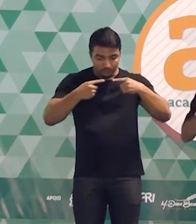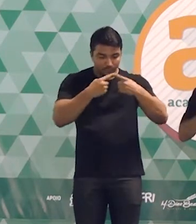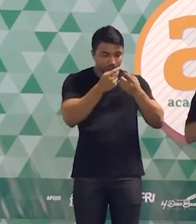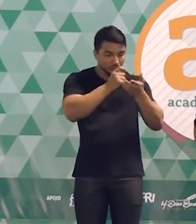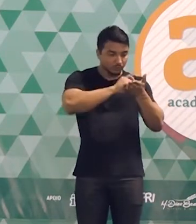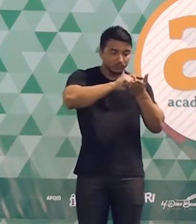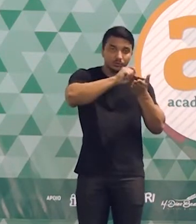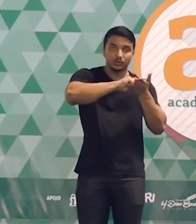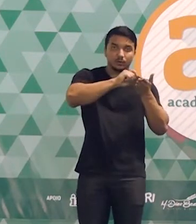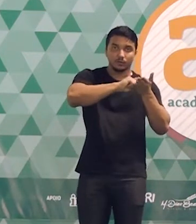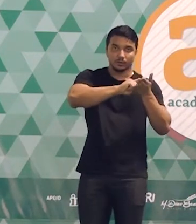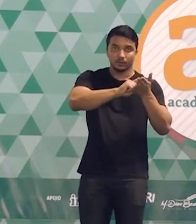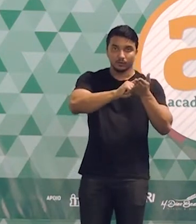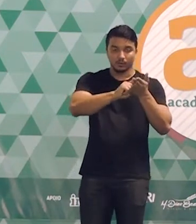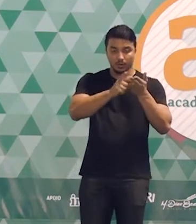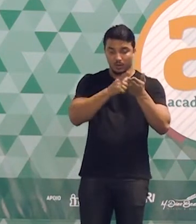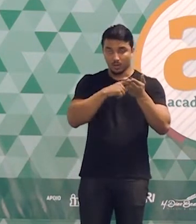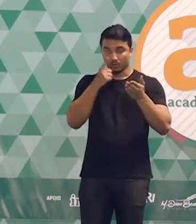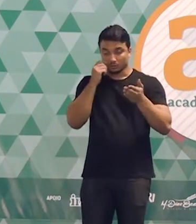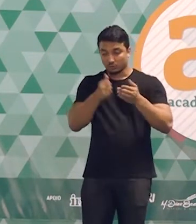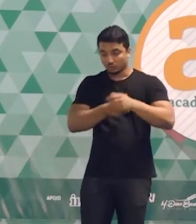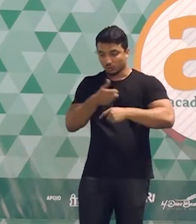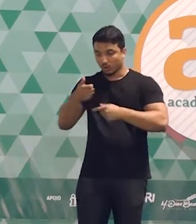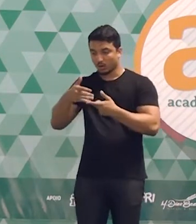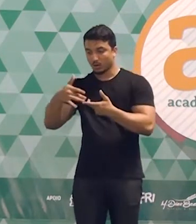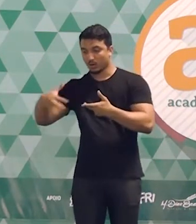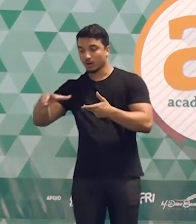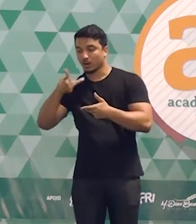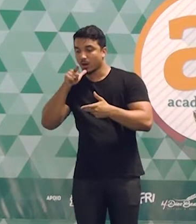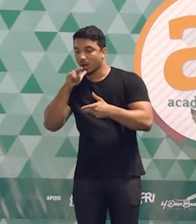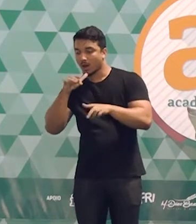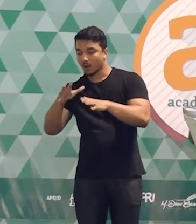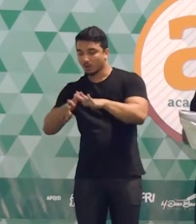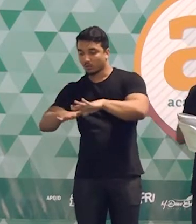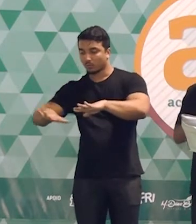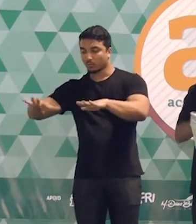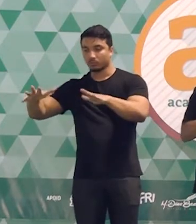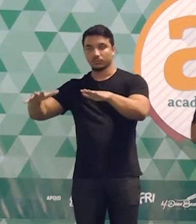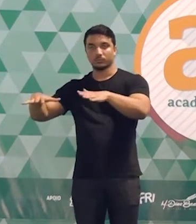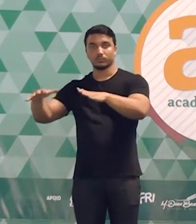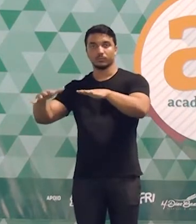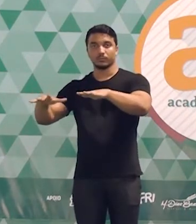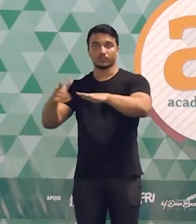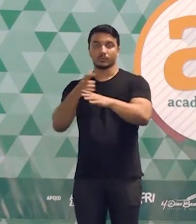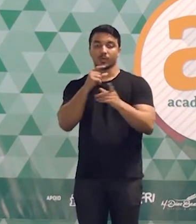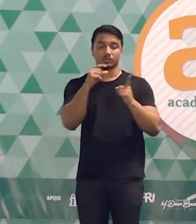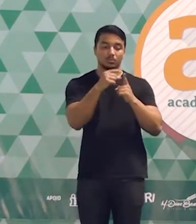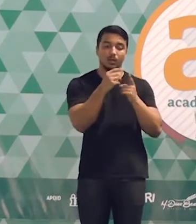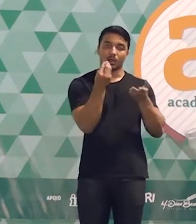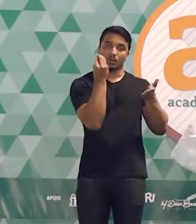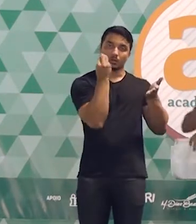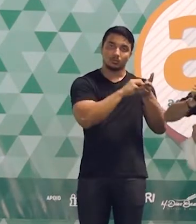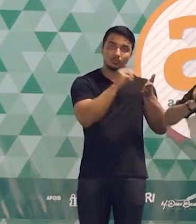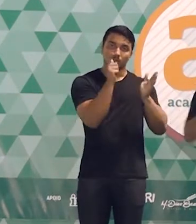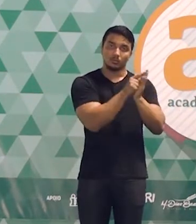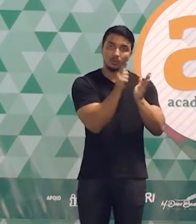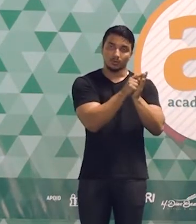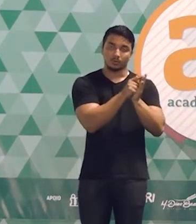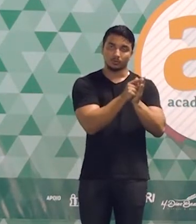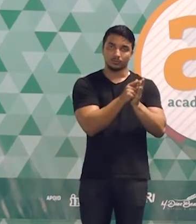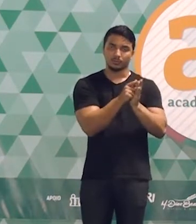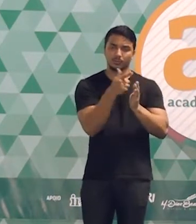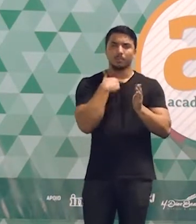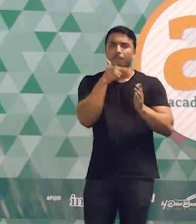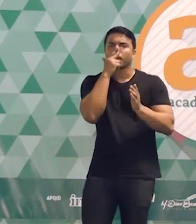com escrever. O que é que vem depois? Joga-se os grãos na água do alguidar e as palavras na folha de papel.